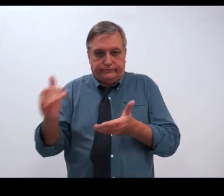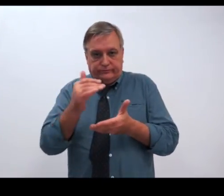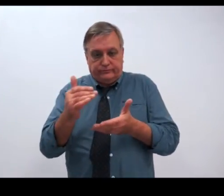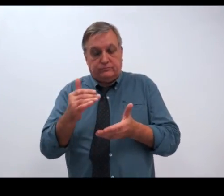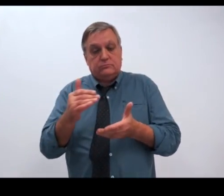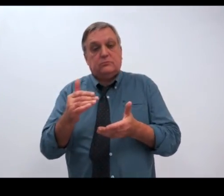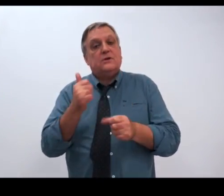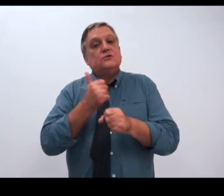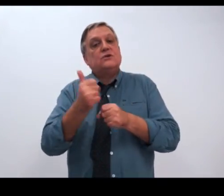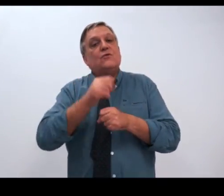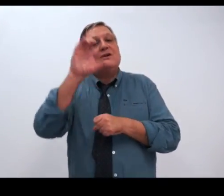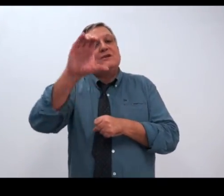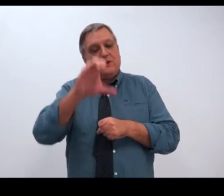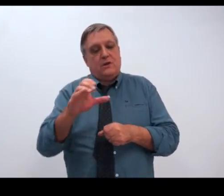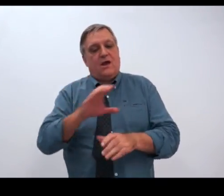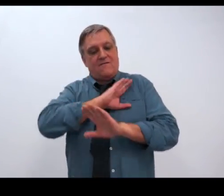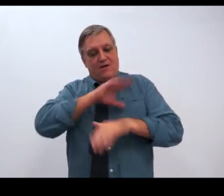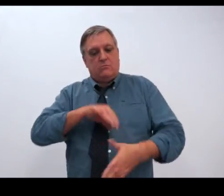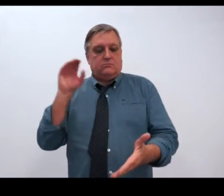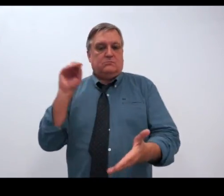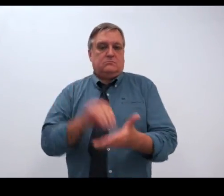de la richesse créatrice de cette communauté.